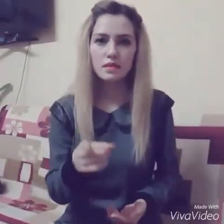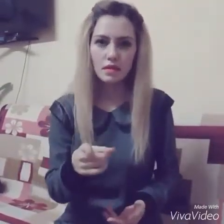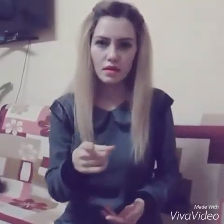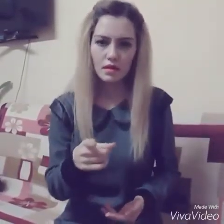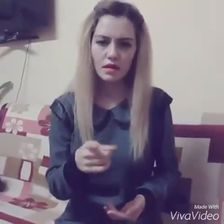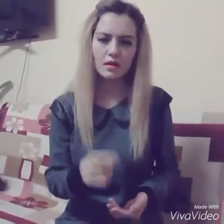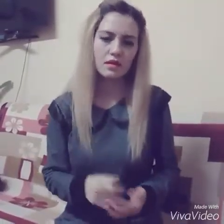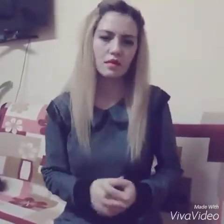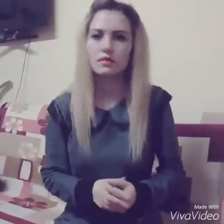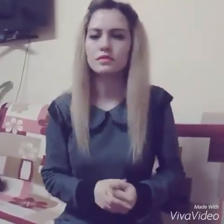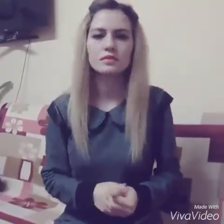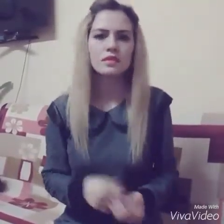bulamazsan